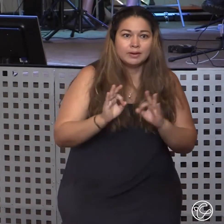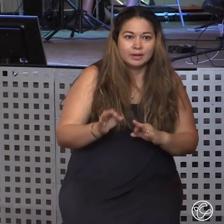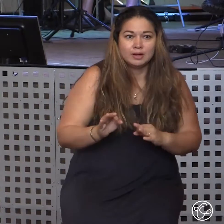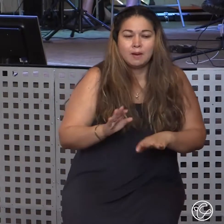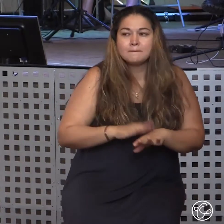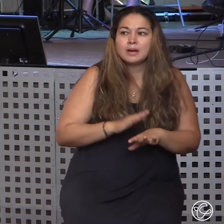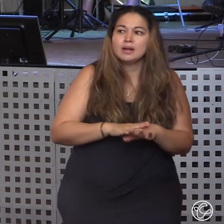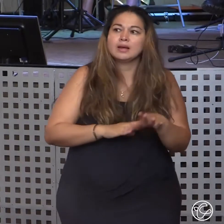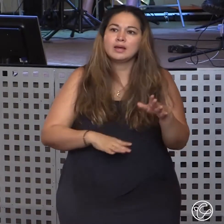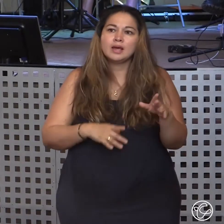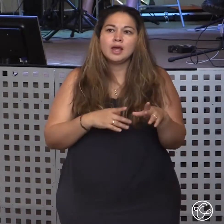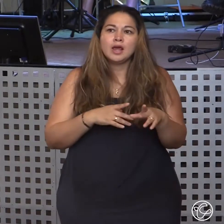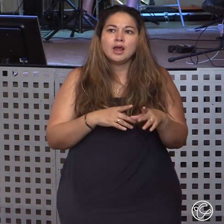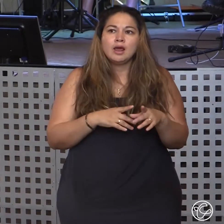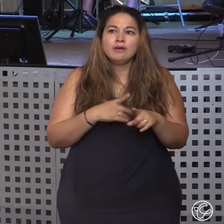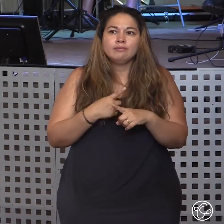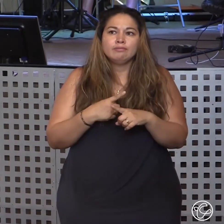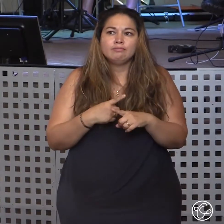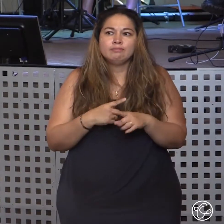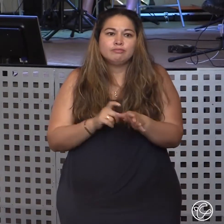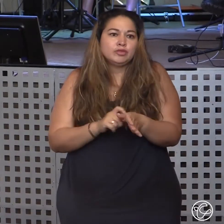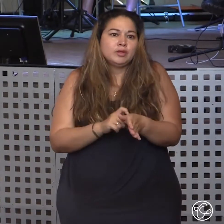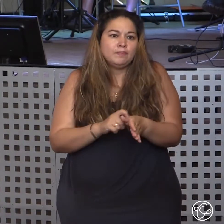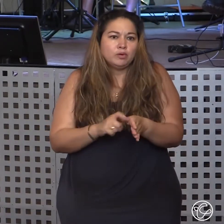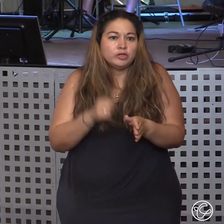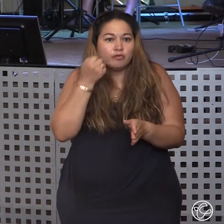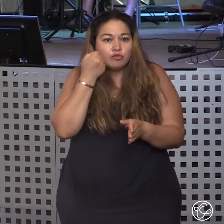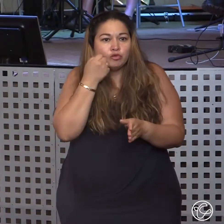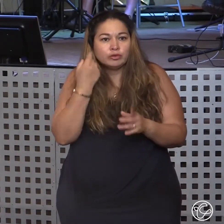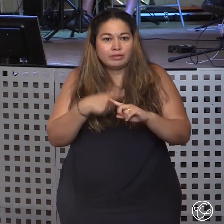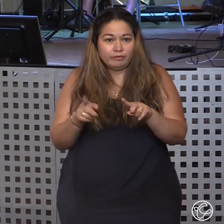especie. ¿Sí? Muy bien.